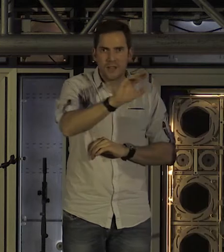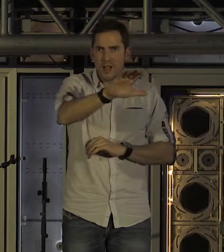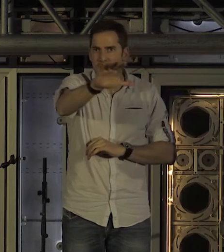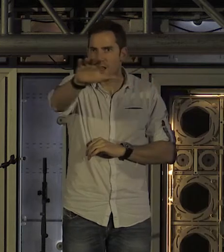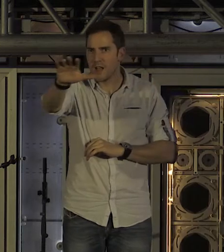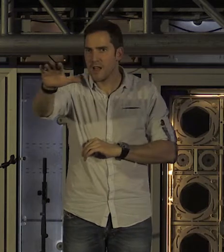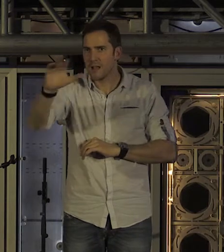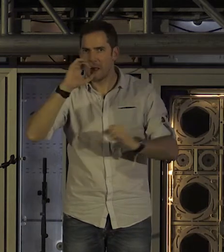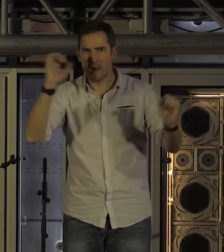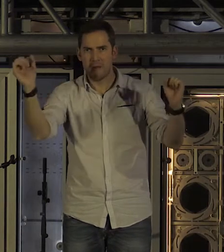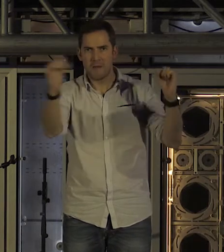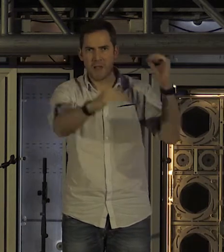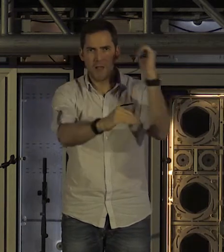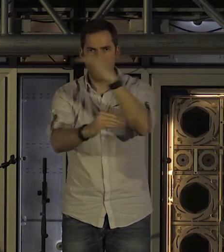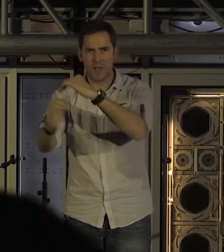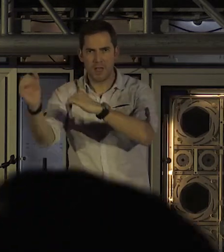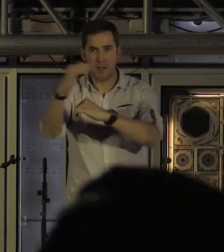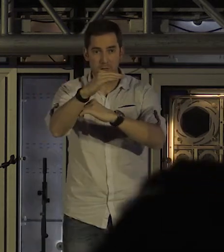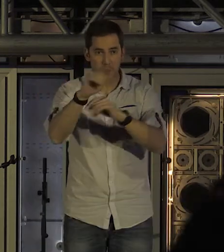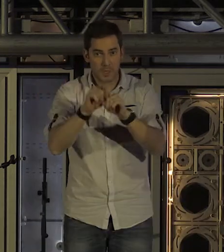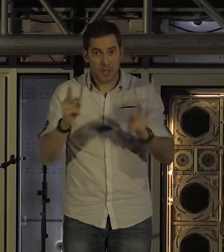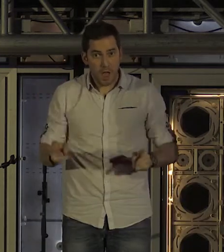des distances, on entend le train frémir.